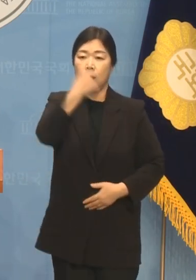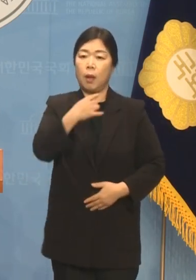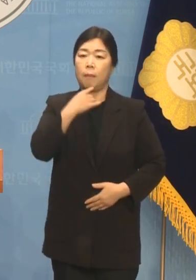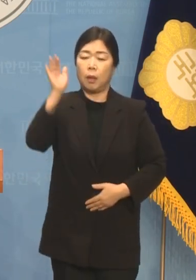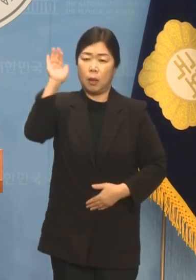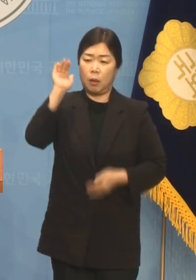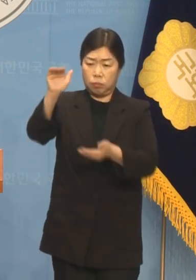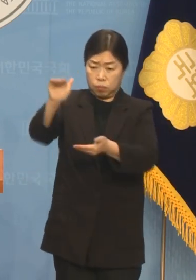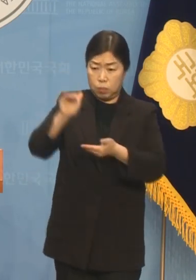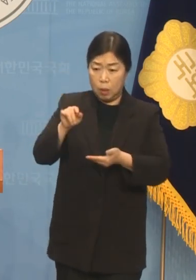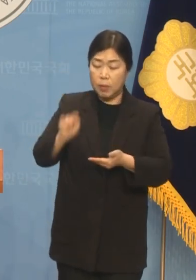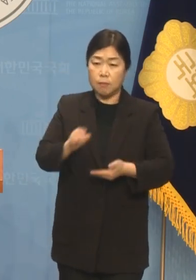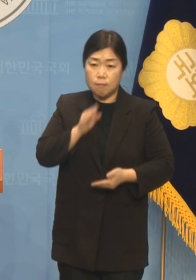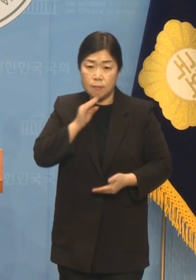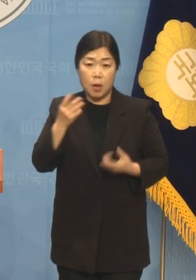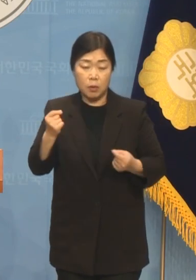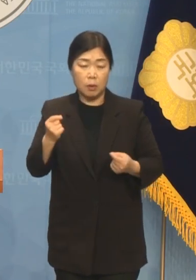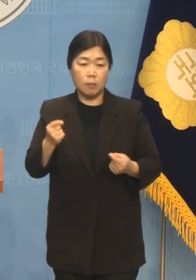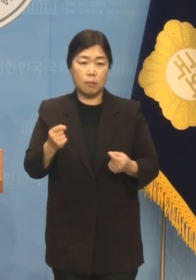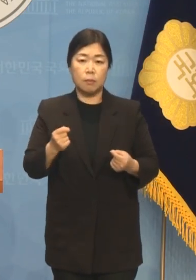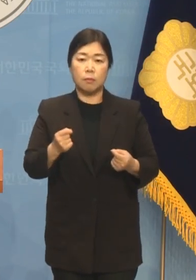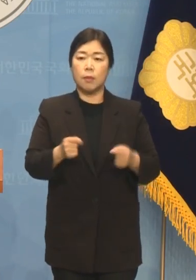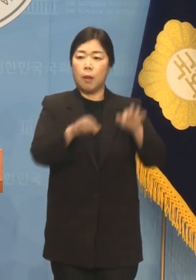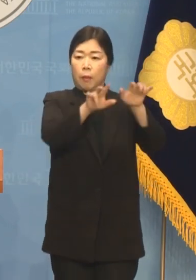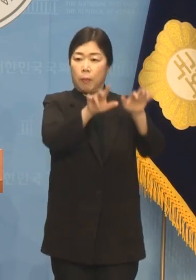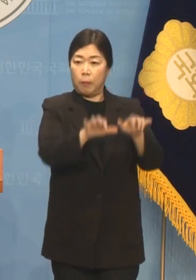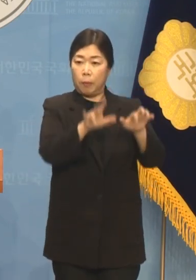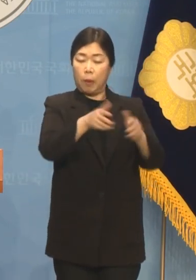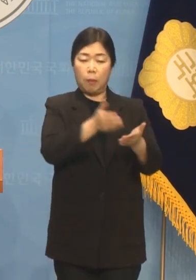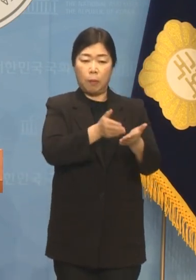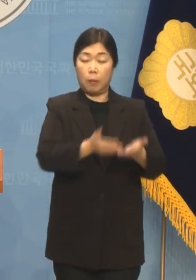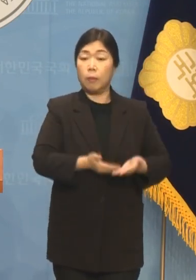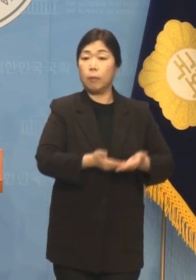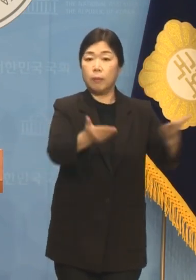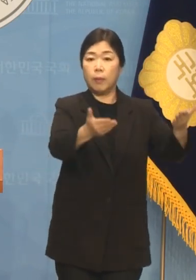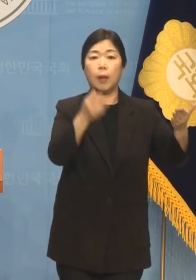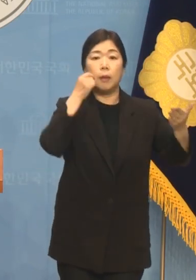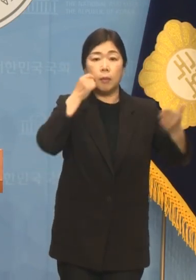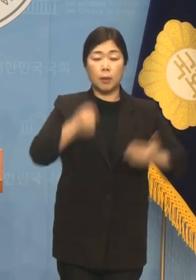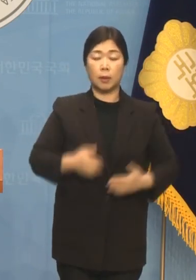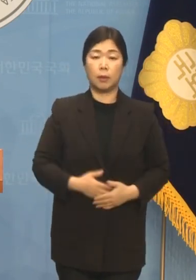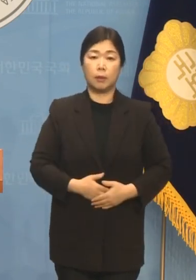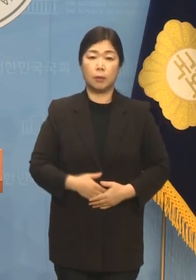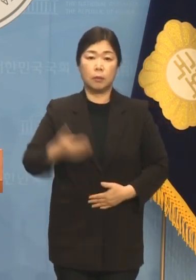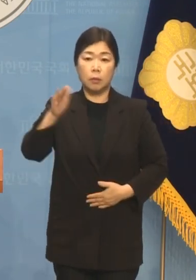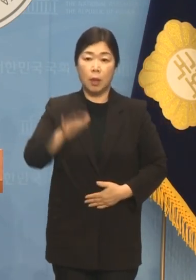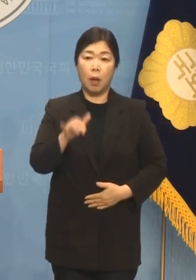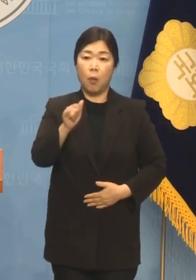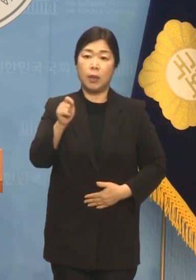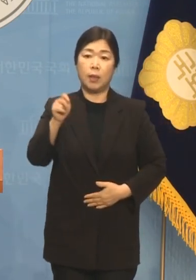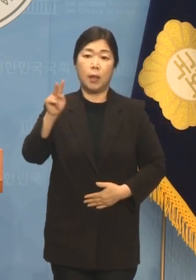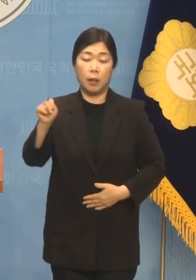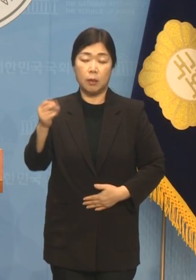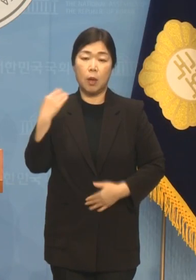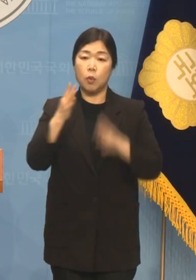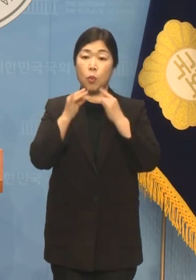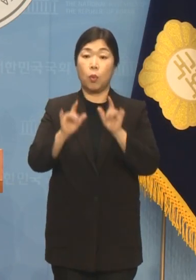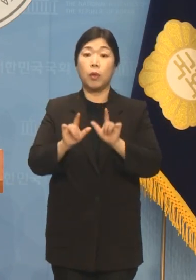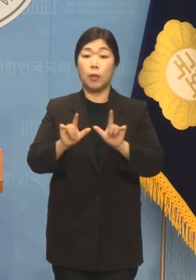주장을 마치 증명된 사실인 것처럼 보도하면 안 됩니다. 그럼에도 YTN은 지난 주말